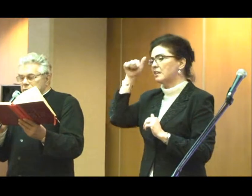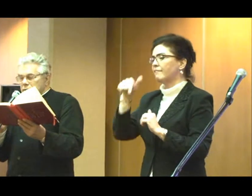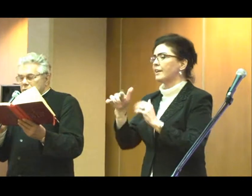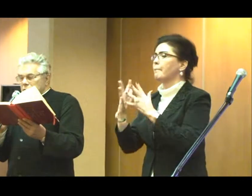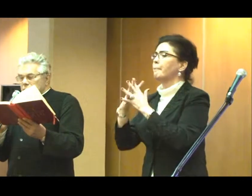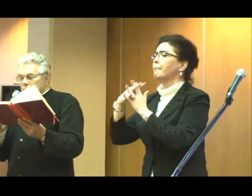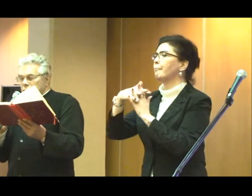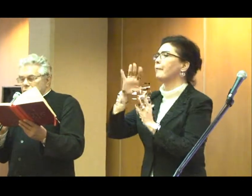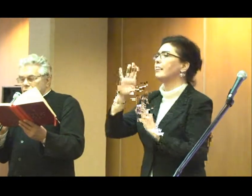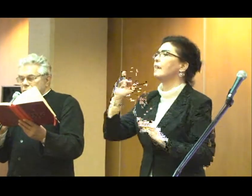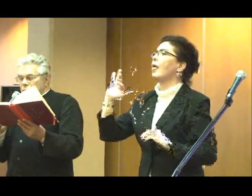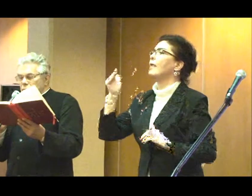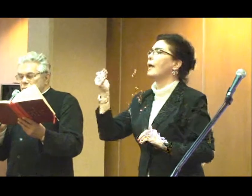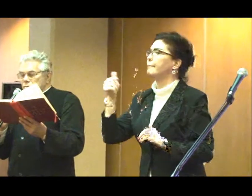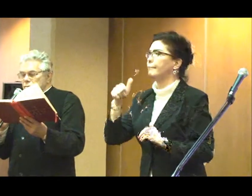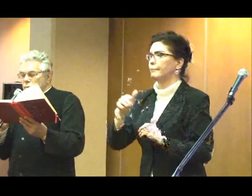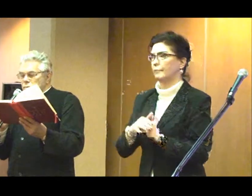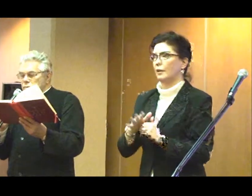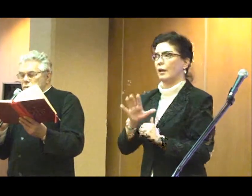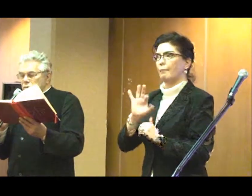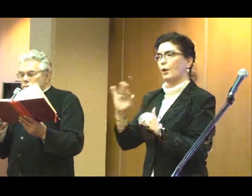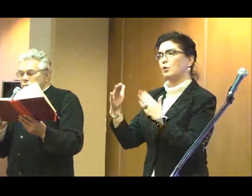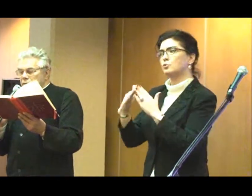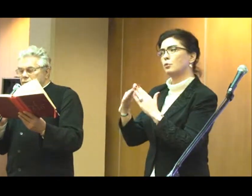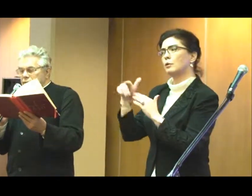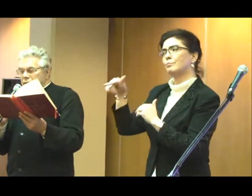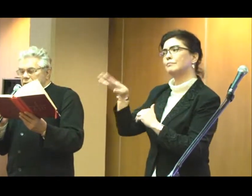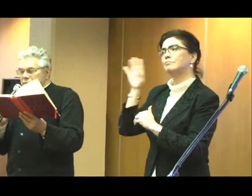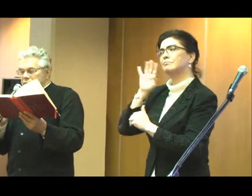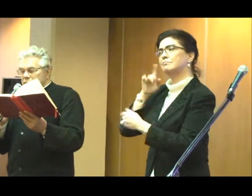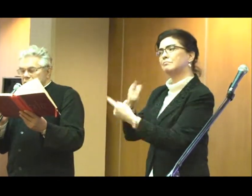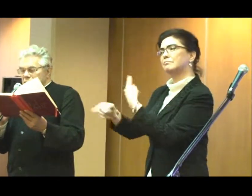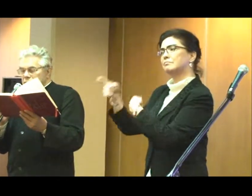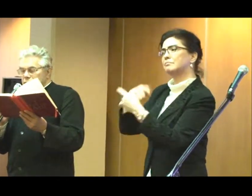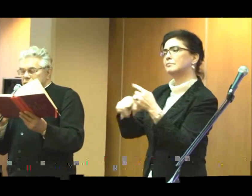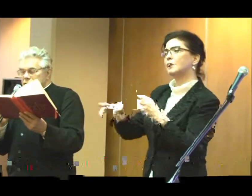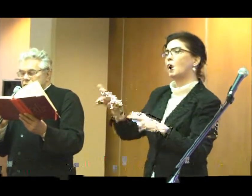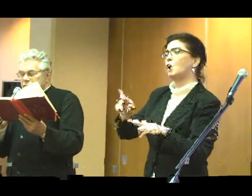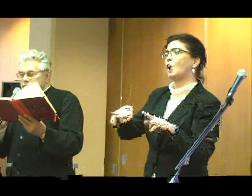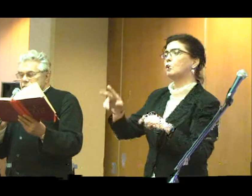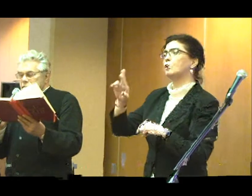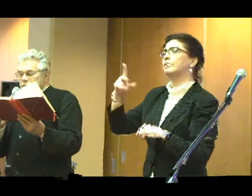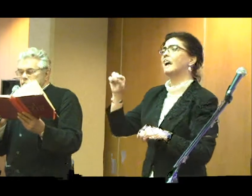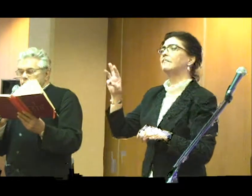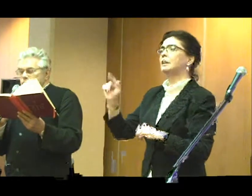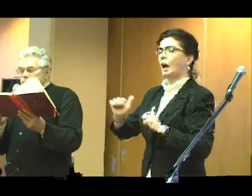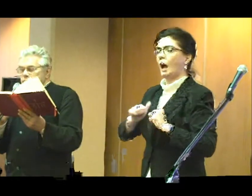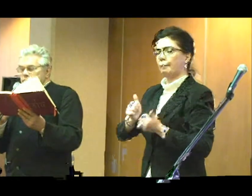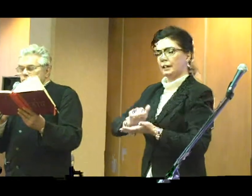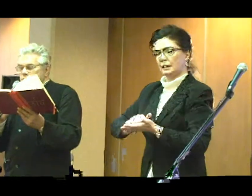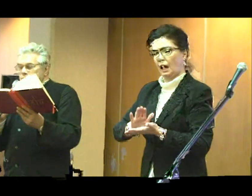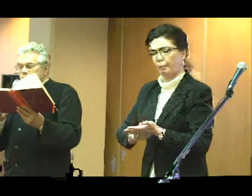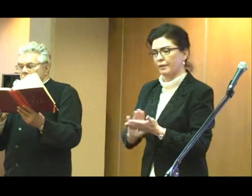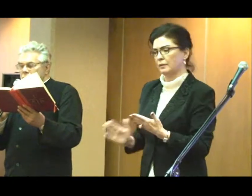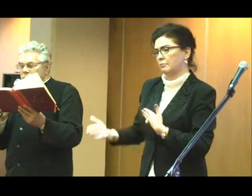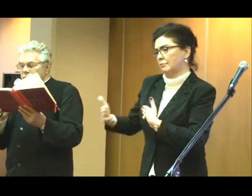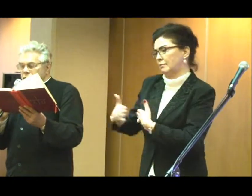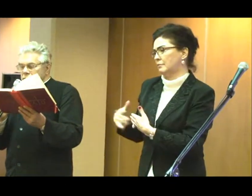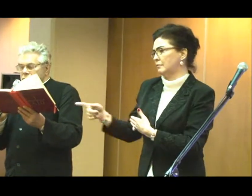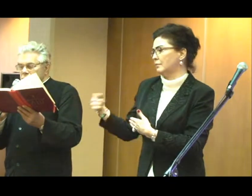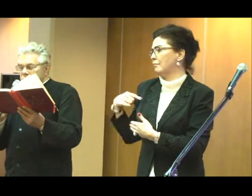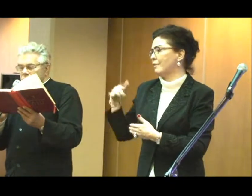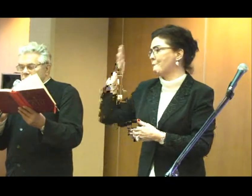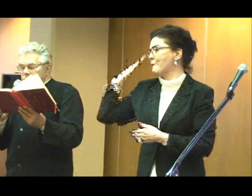Betlejem, ponieważ pochodził z domu i rodu Dawida, żeby się dać zapisać z poślubioną sobie